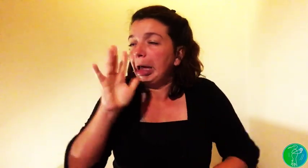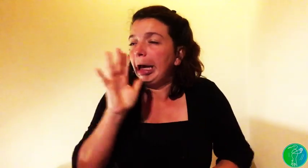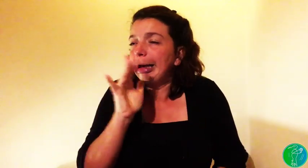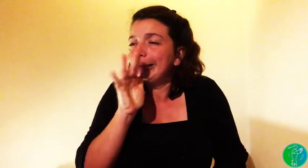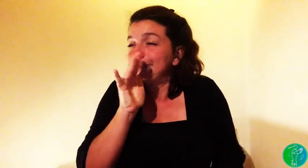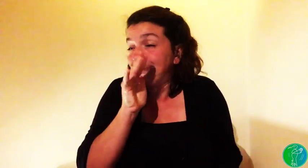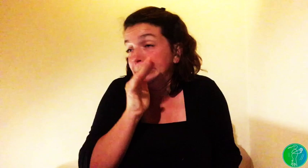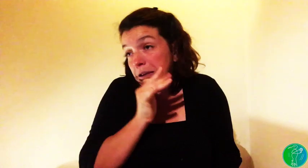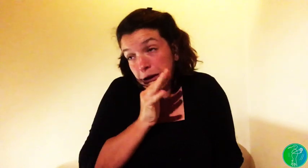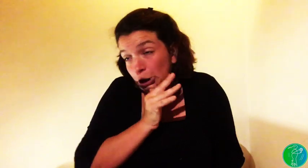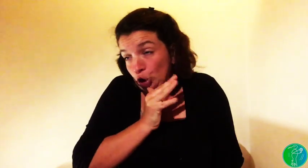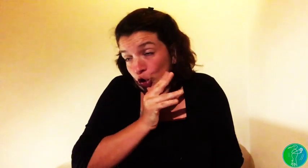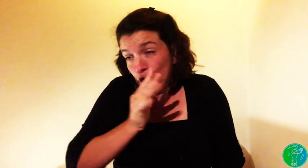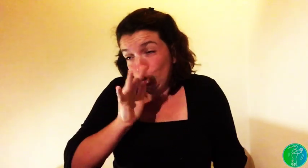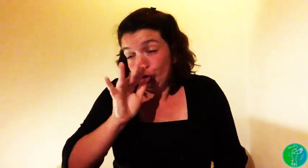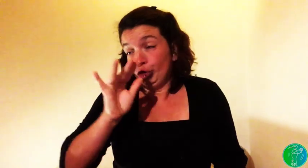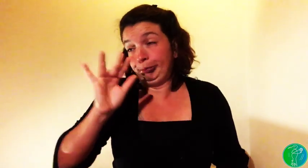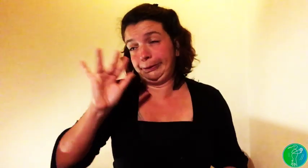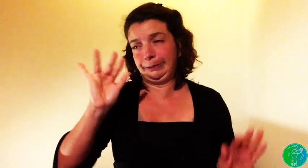Cela ne va pas du tout.